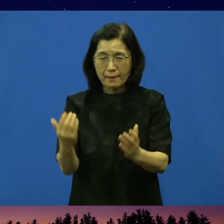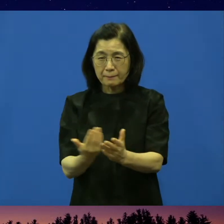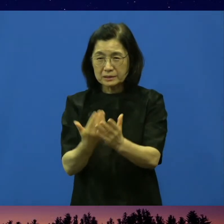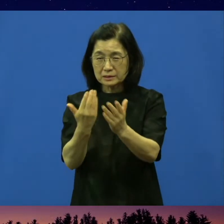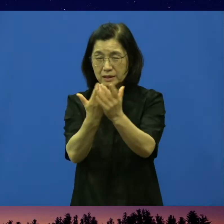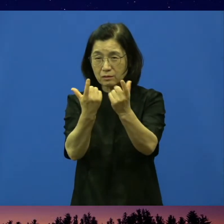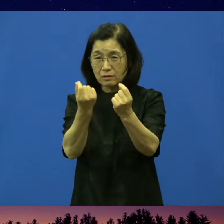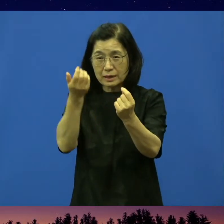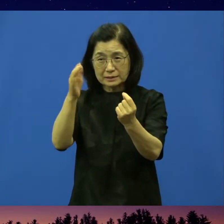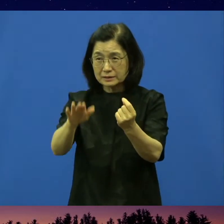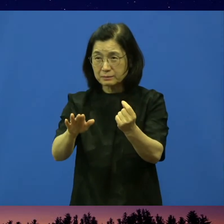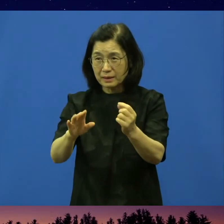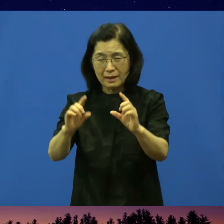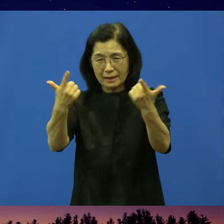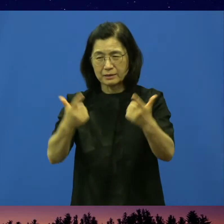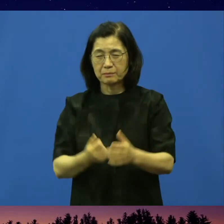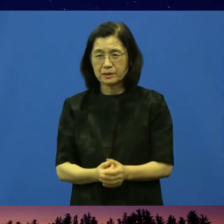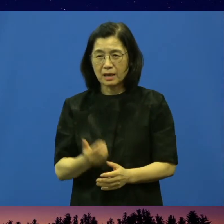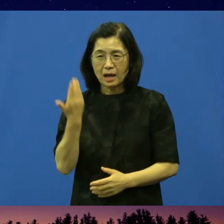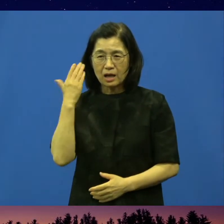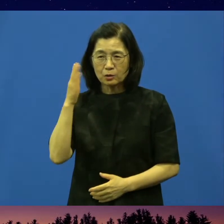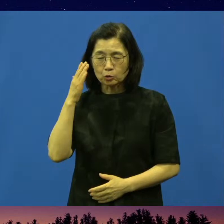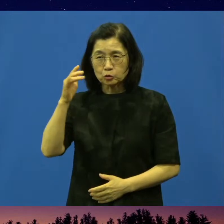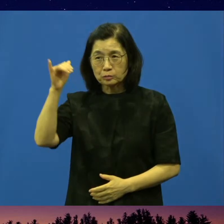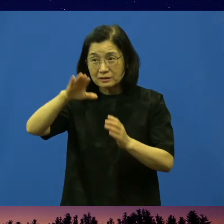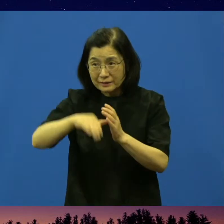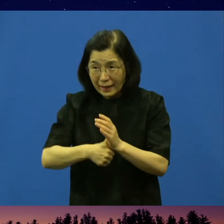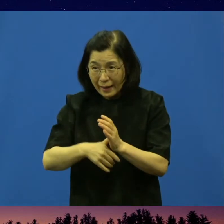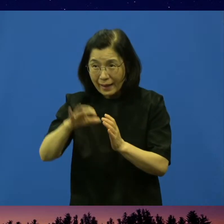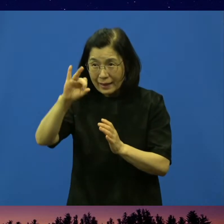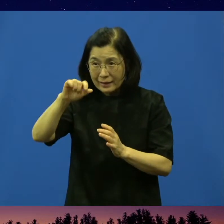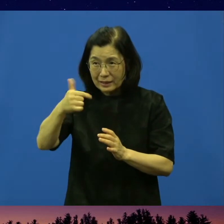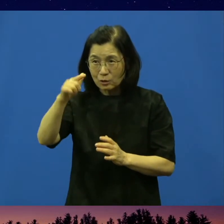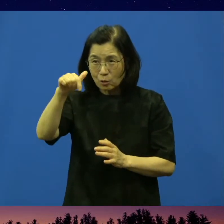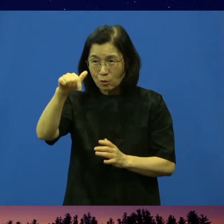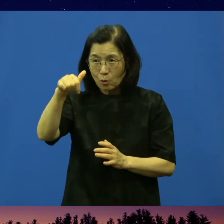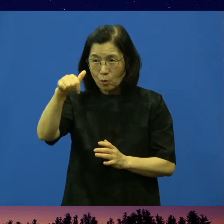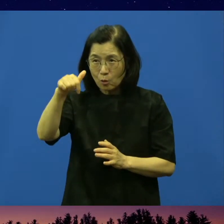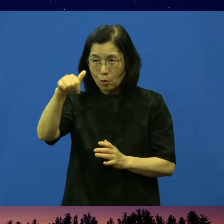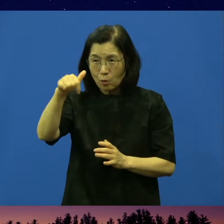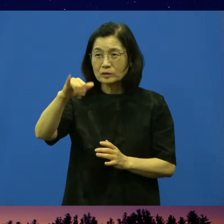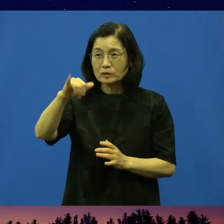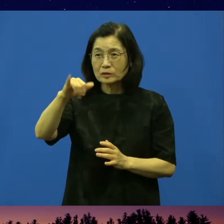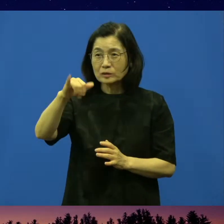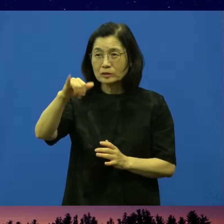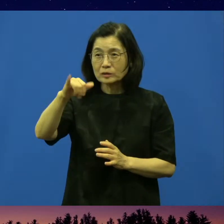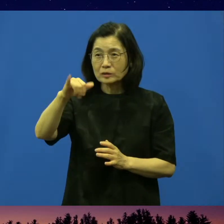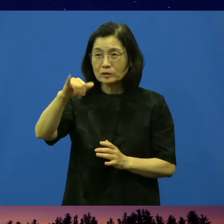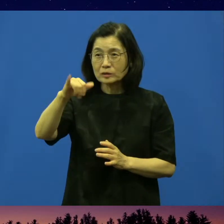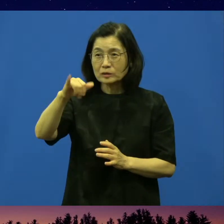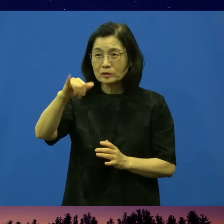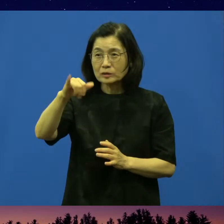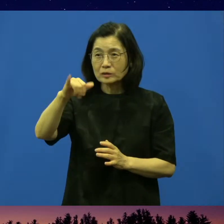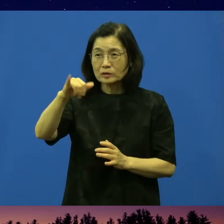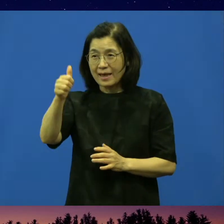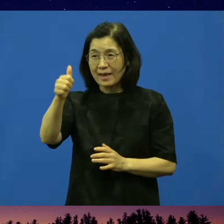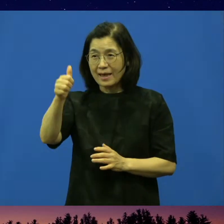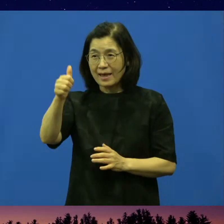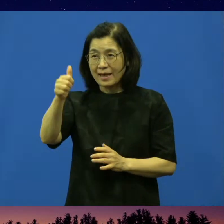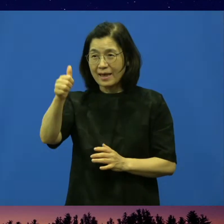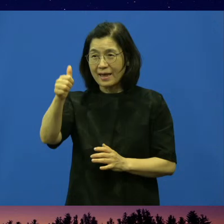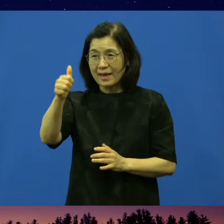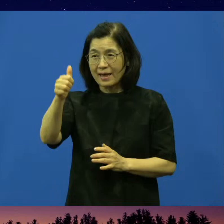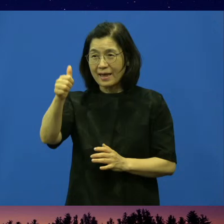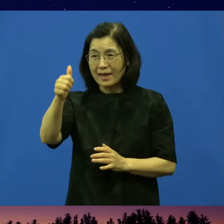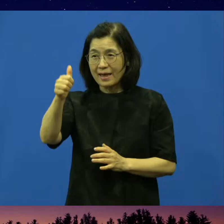요즘 여러분 인공지능 시대잖아요. 인공지능 시대. AI로 인해서 이 세상이 이전보다